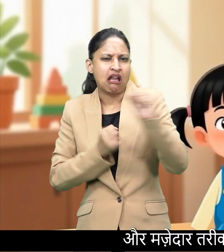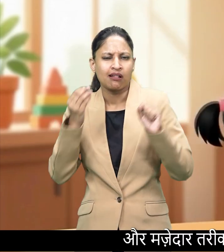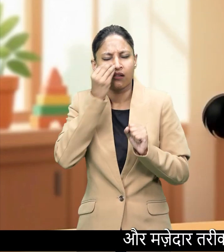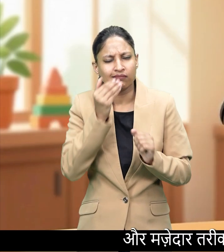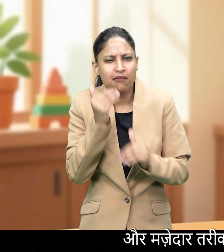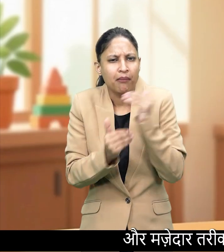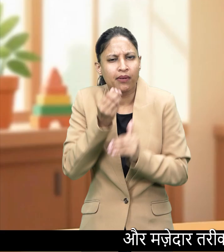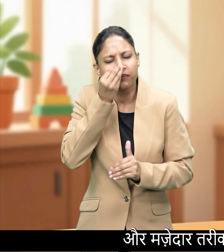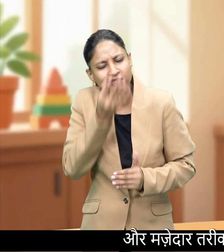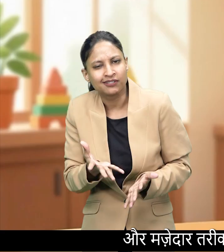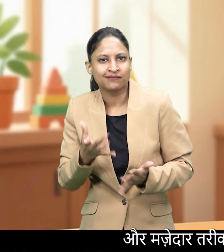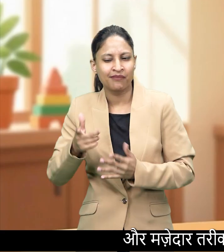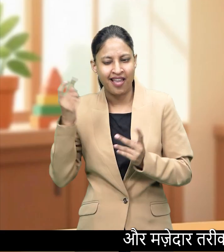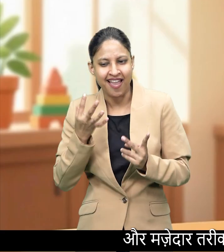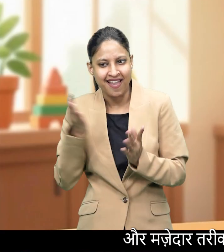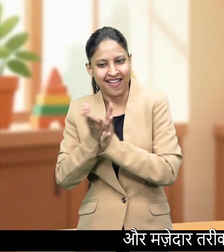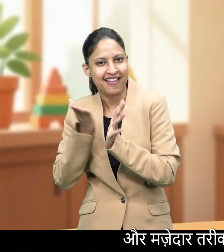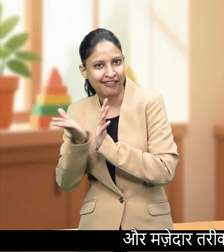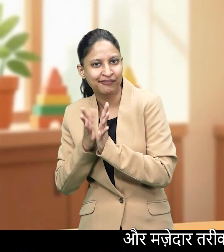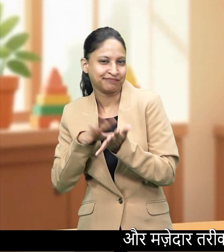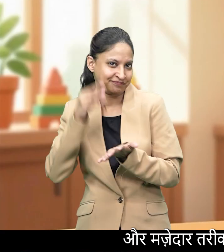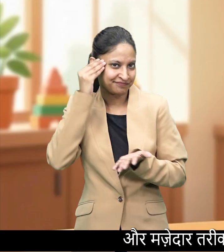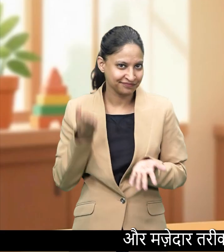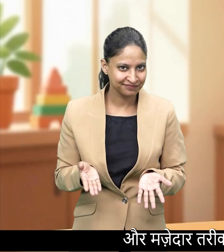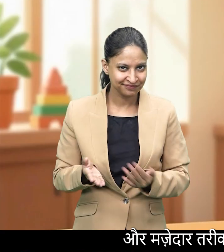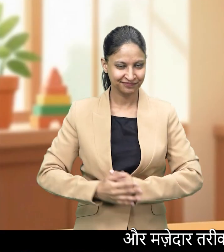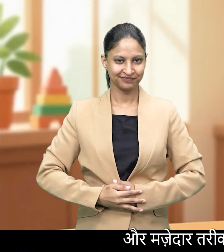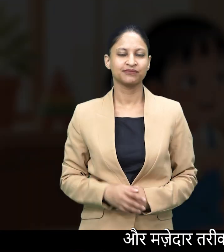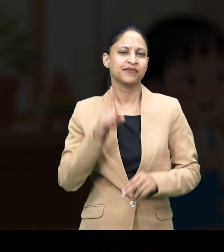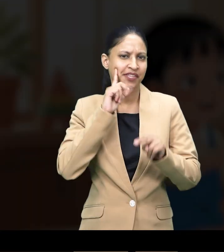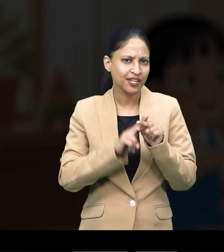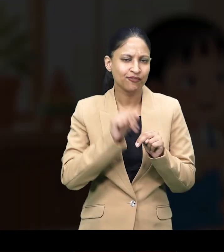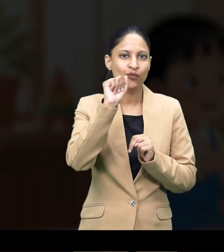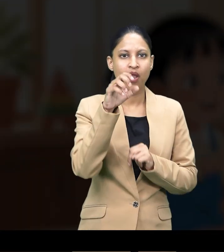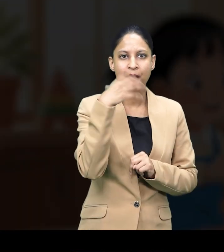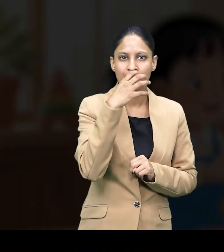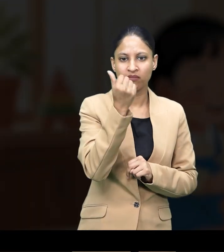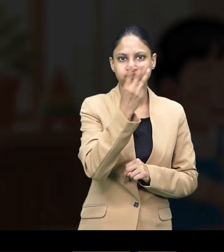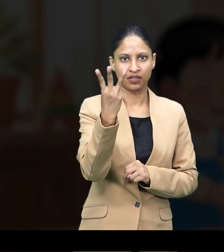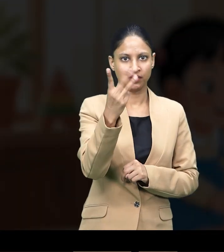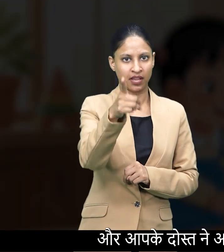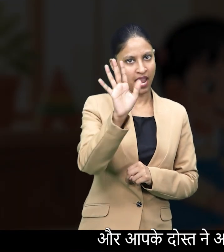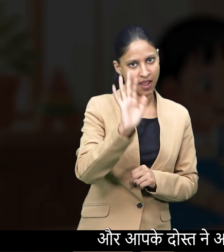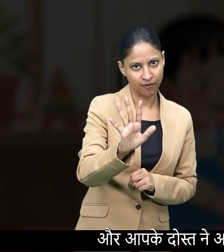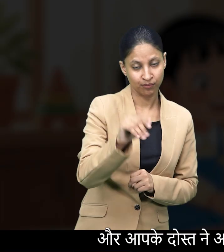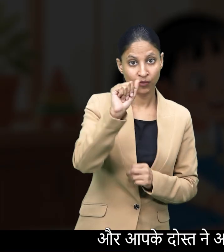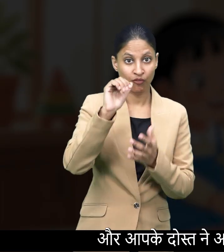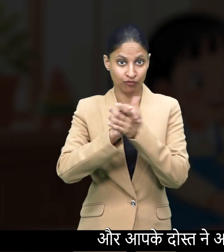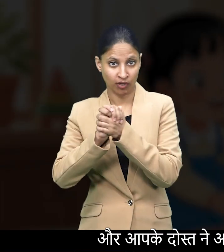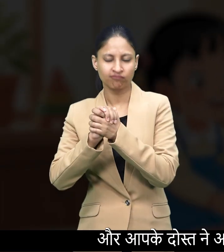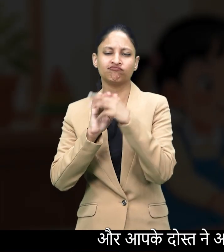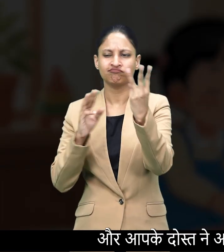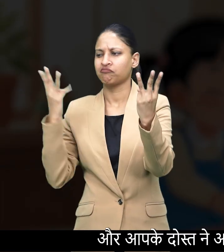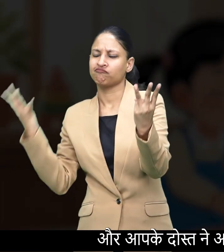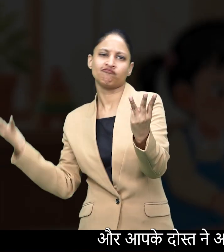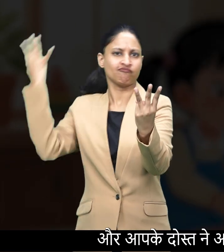और मजेदार तरीकों से संख्याओं को जोड़ना और घटाना सीखेंगे। अगर आपके पास 3 सेब है और आपके दोस्त ने